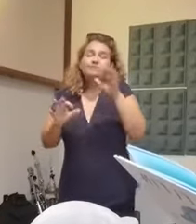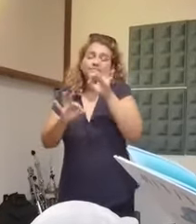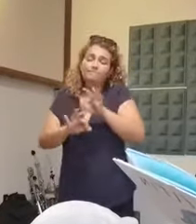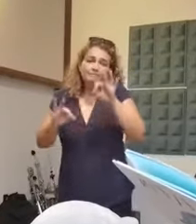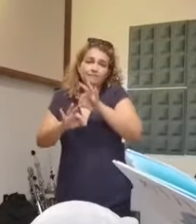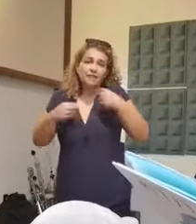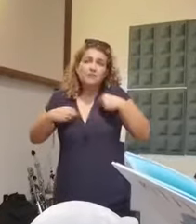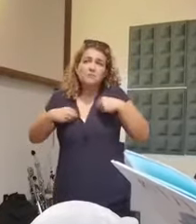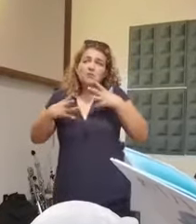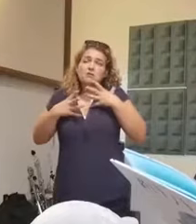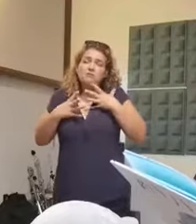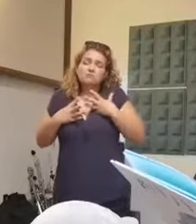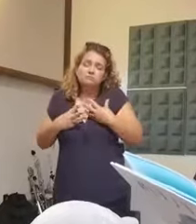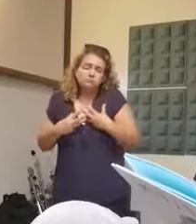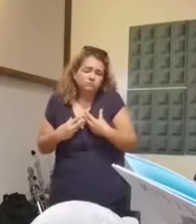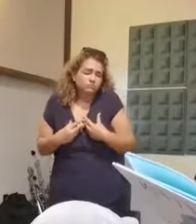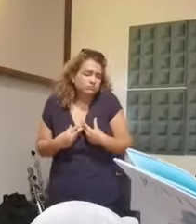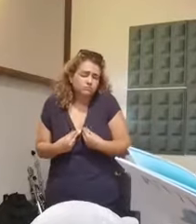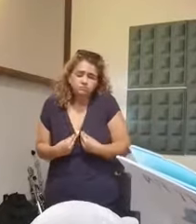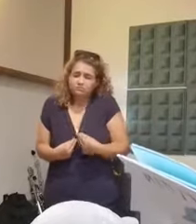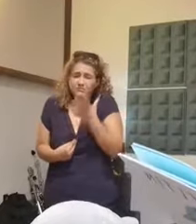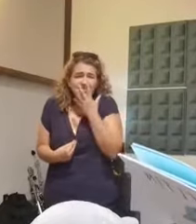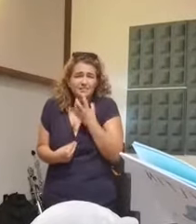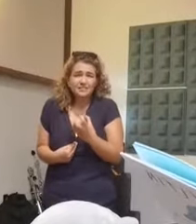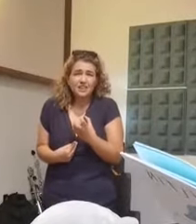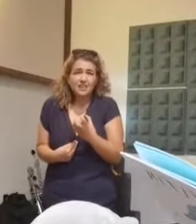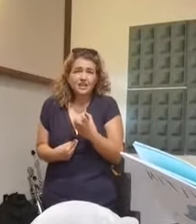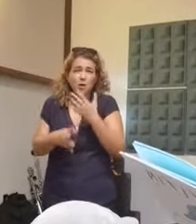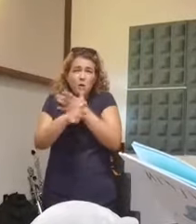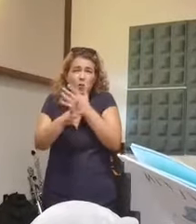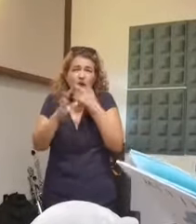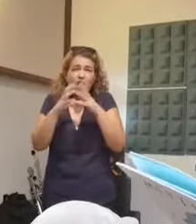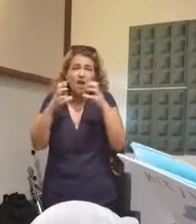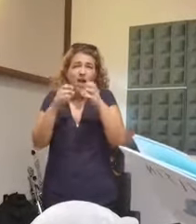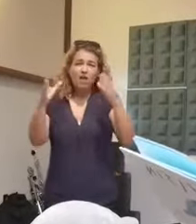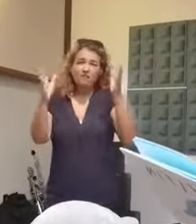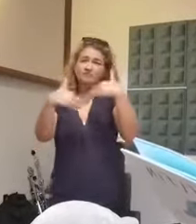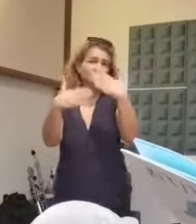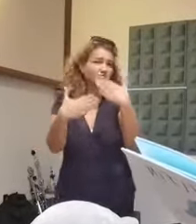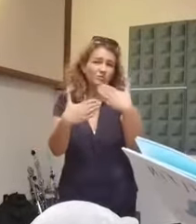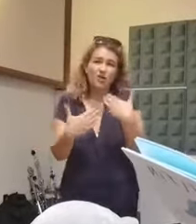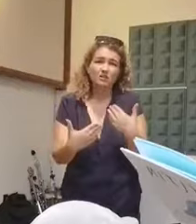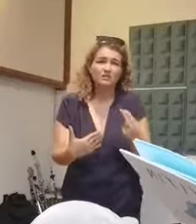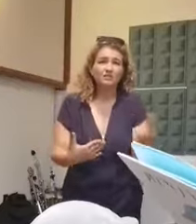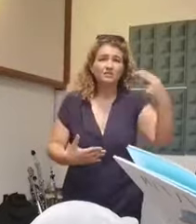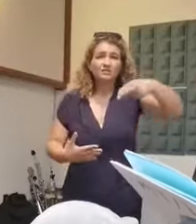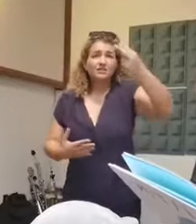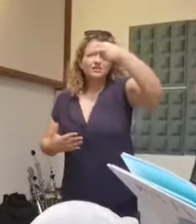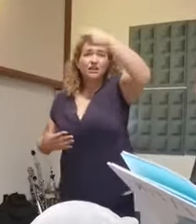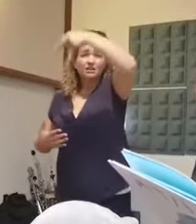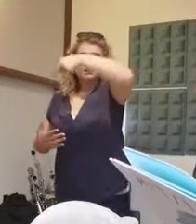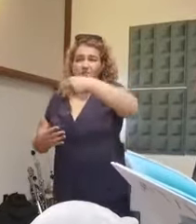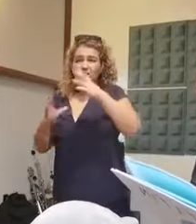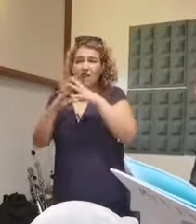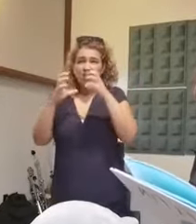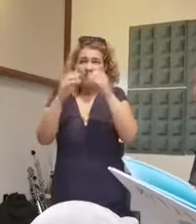La tristeza no dejó que Delfín quisiera jugar más. Ya no hacía piruetas ni para ver